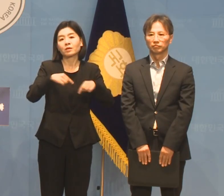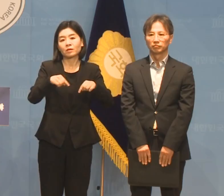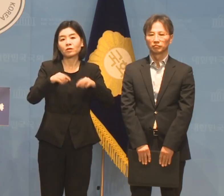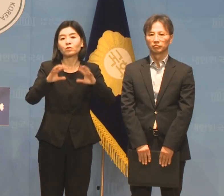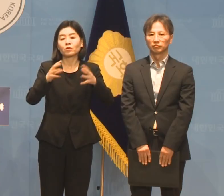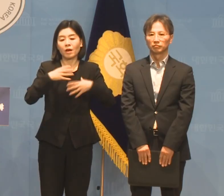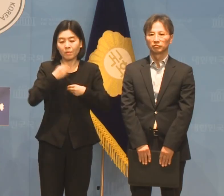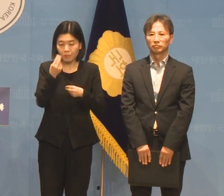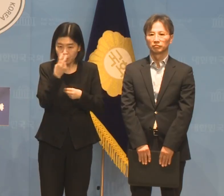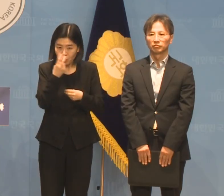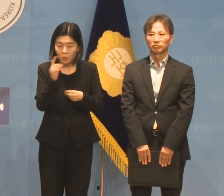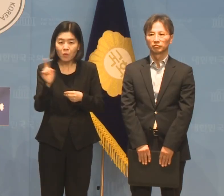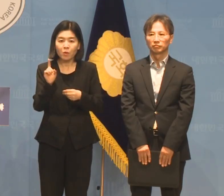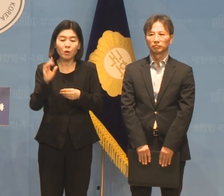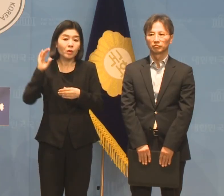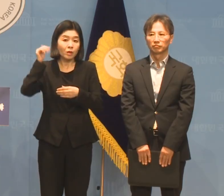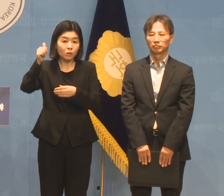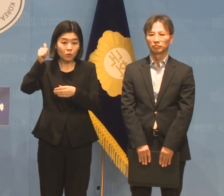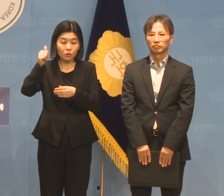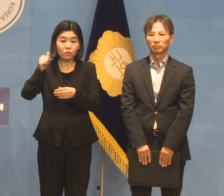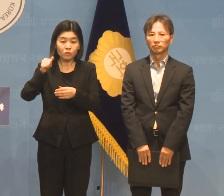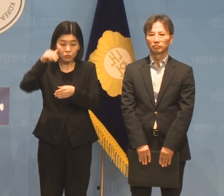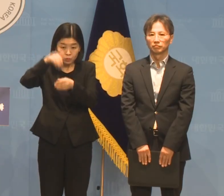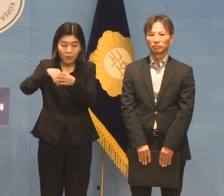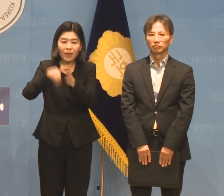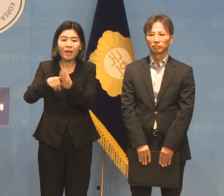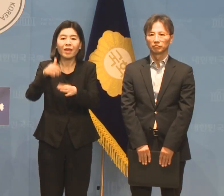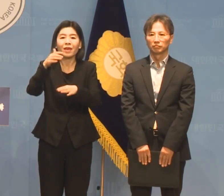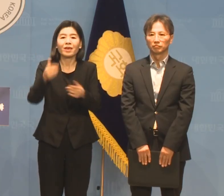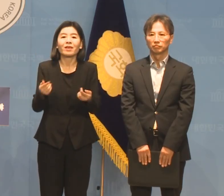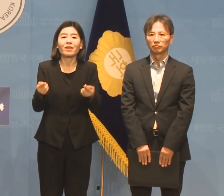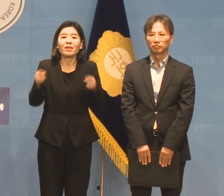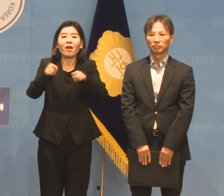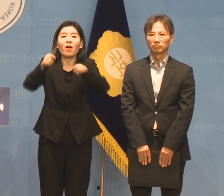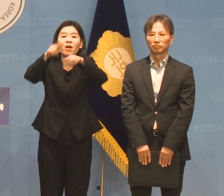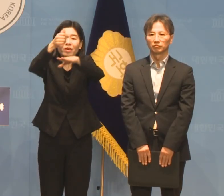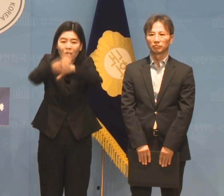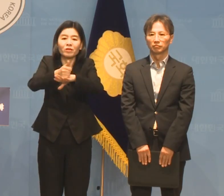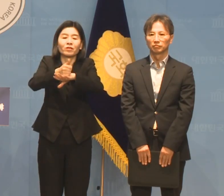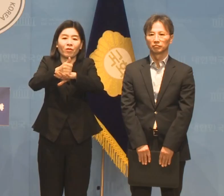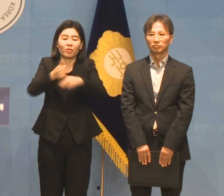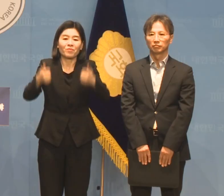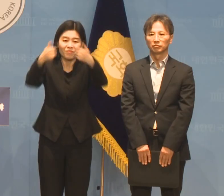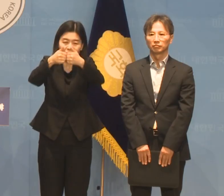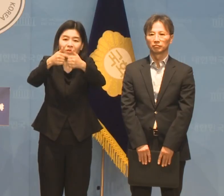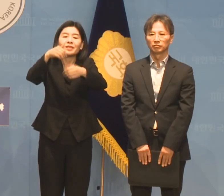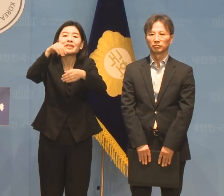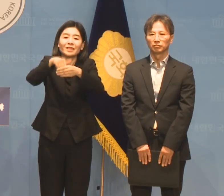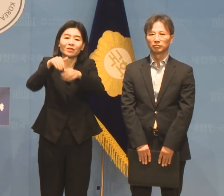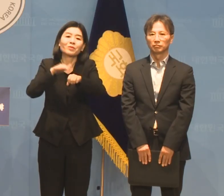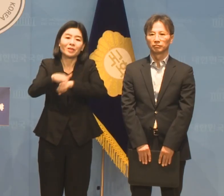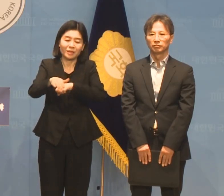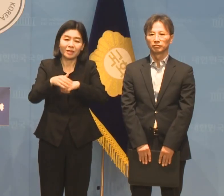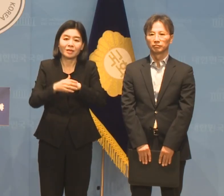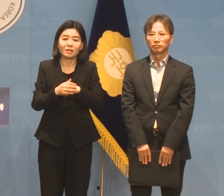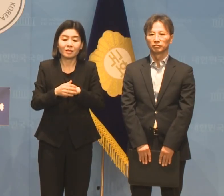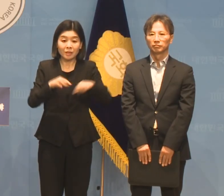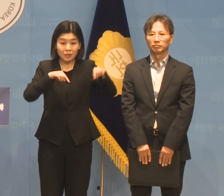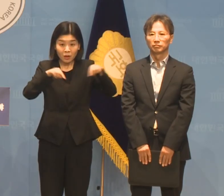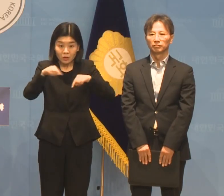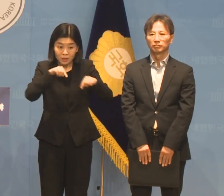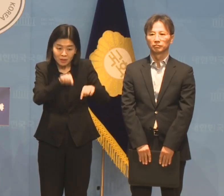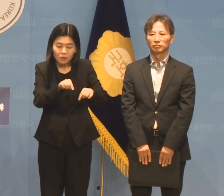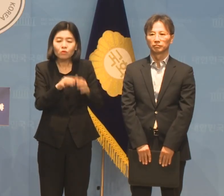투표제와 연합공천제를 도입하겠습니다. 신뢰할 수 있는 정치가 필요합니다. 정치가 국민 앞에 투명해야